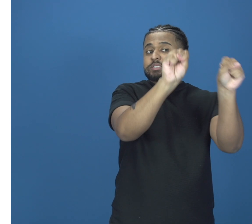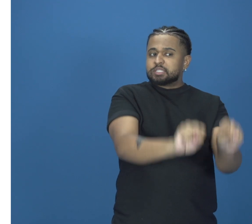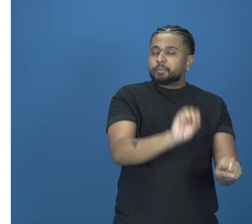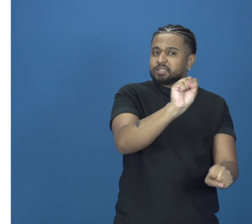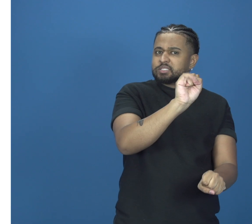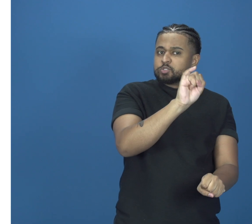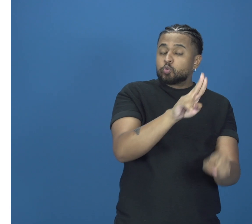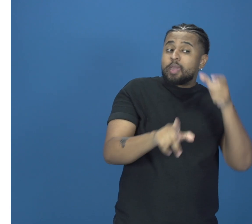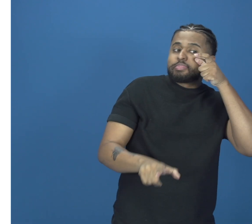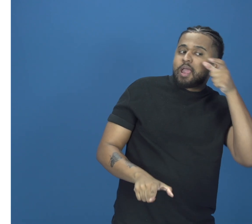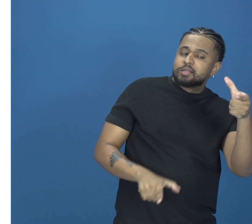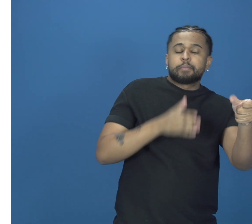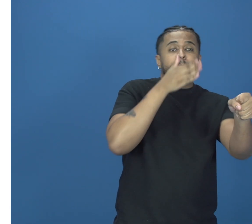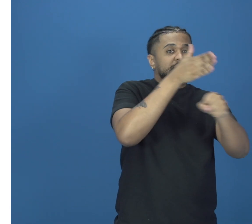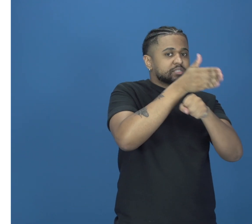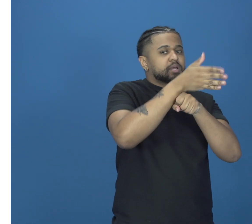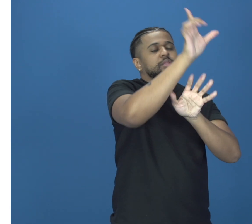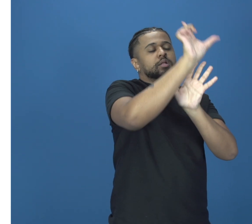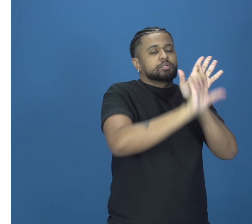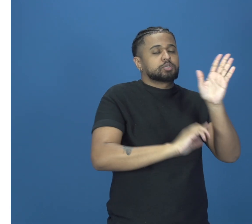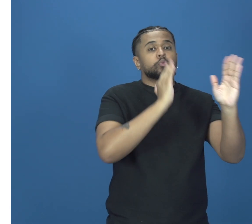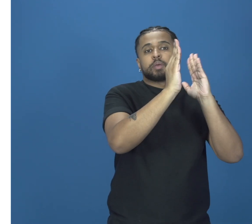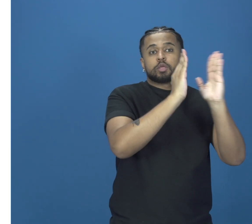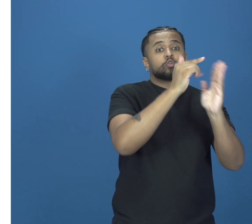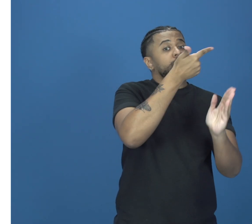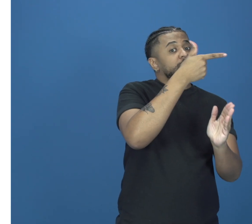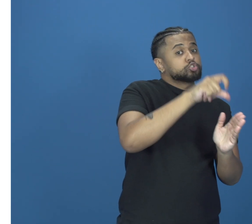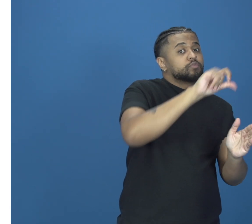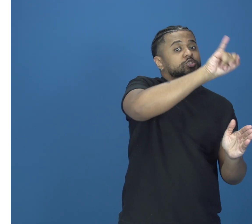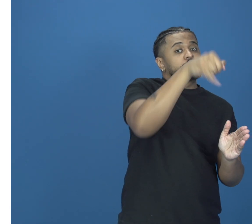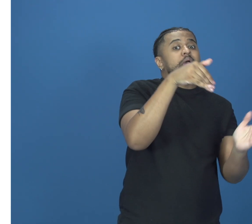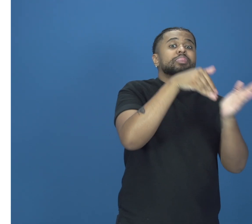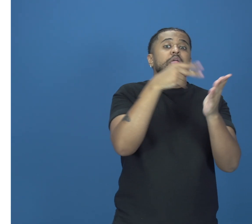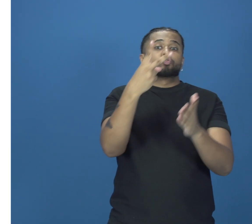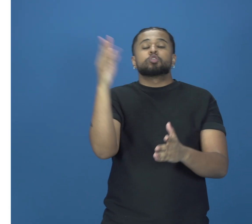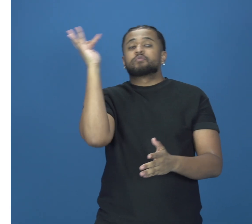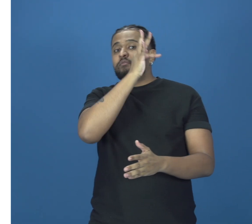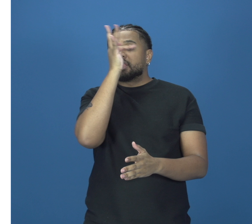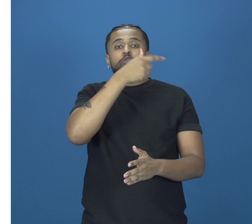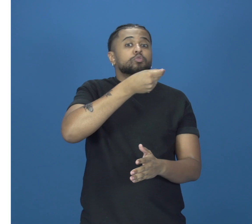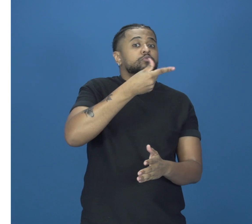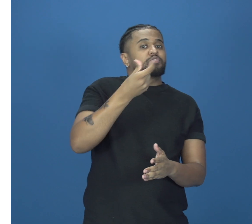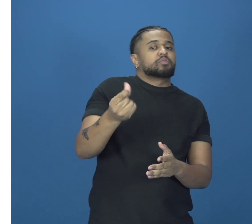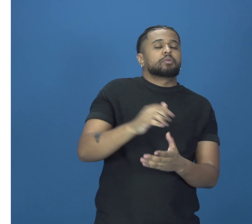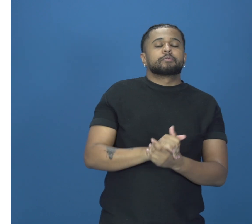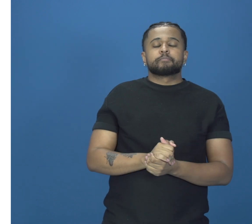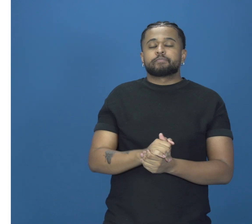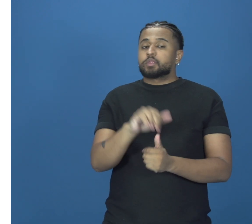SISU o interesse em participar da lista no período de 29 de janeiro a 2 de fevereiro de